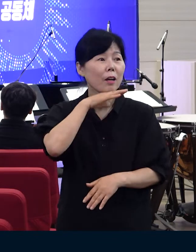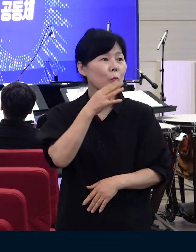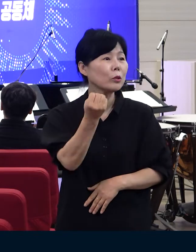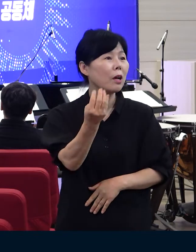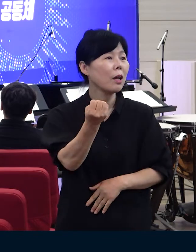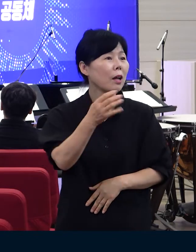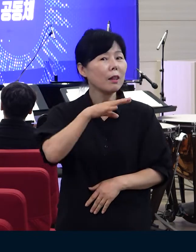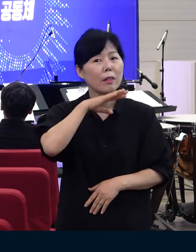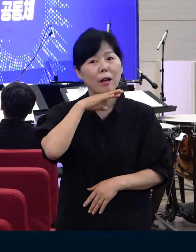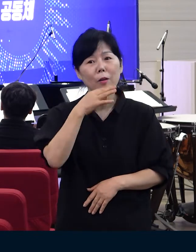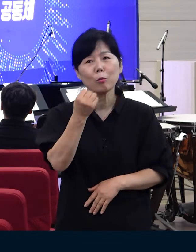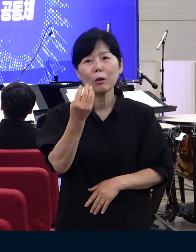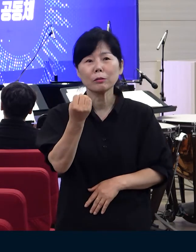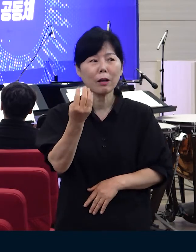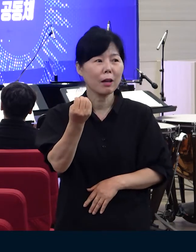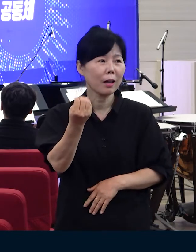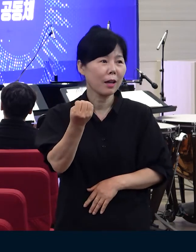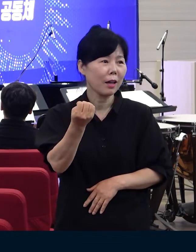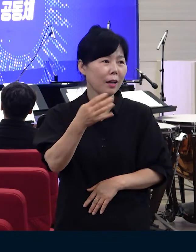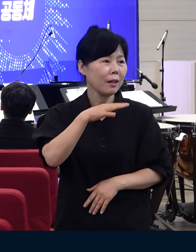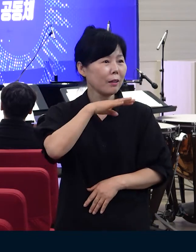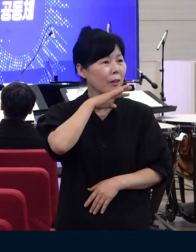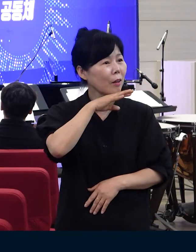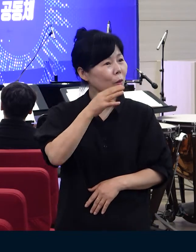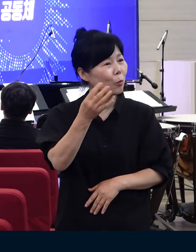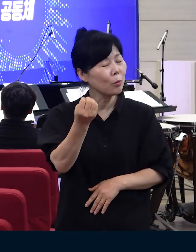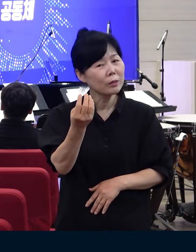거예요. 이때 사라의 나이가 몇 살입니까?